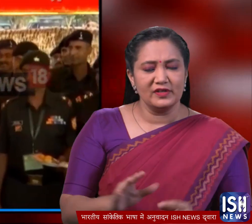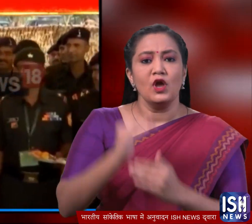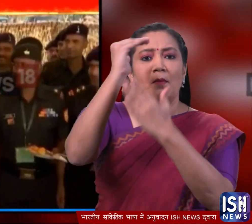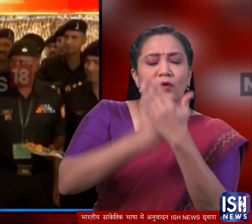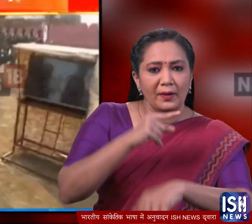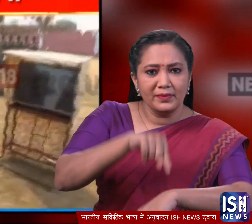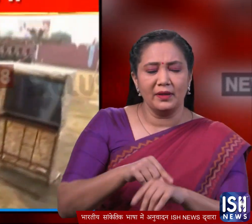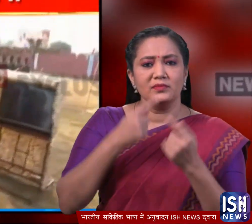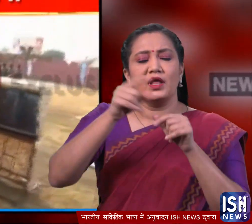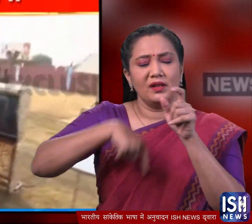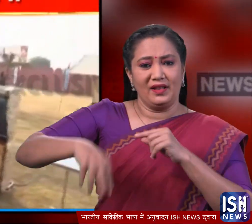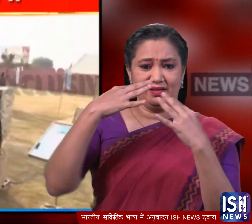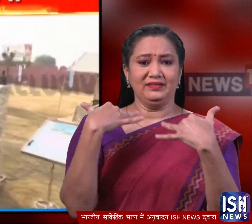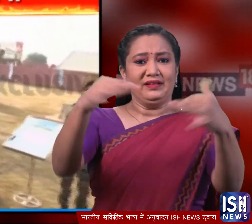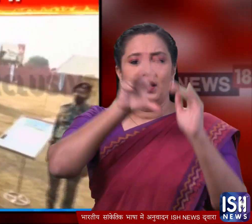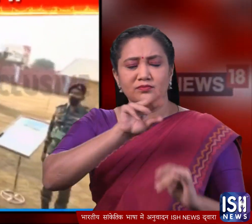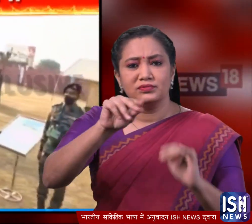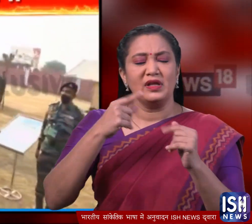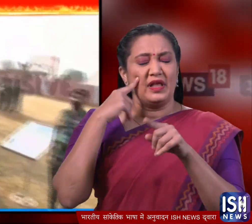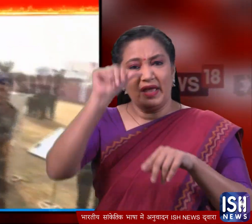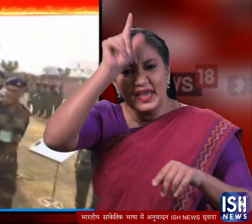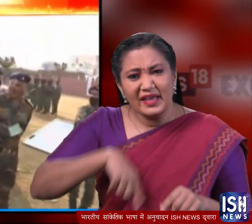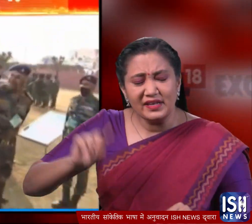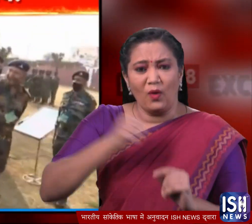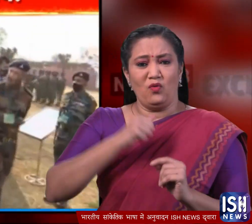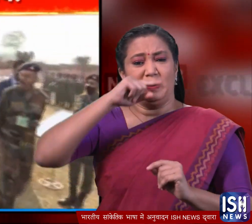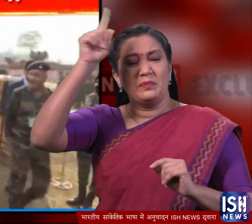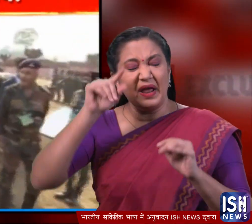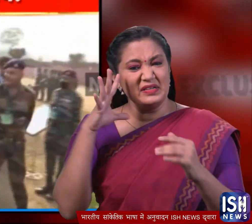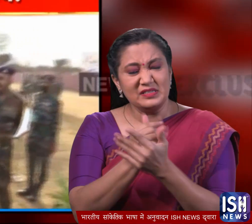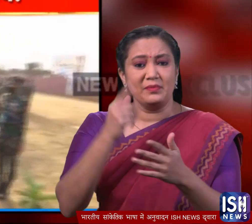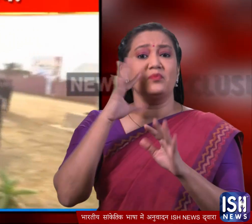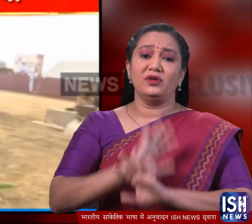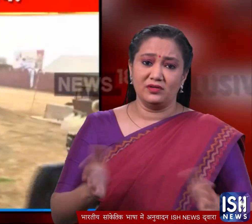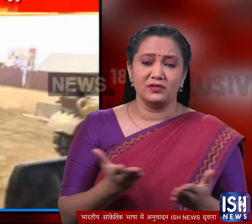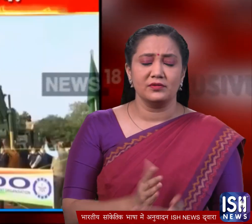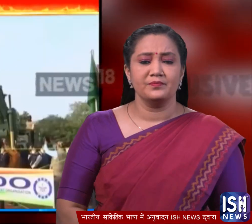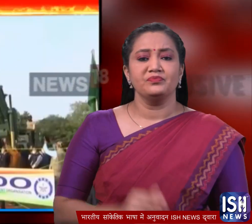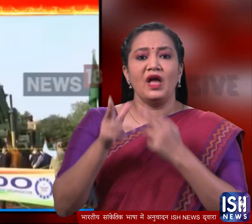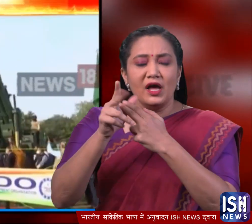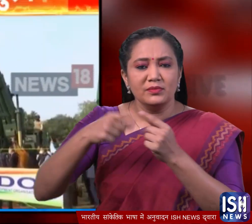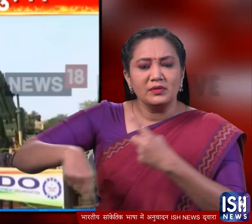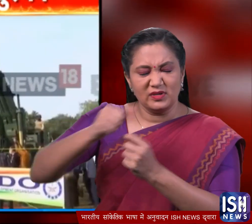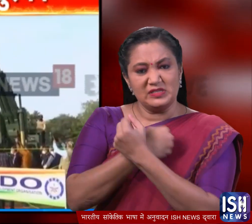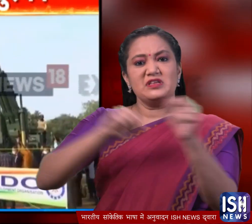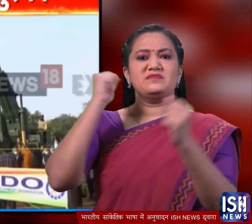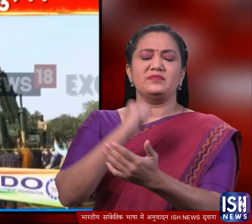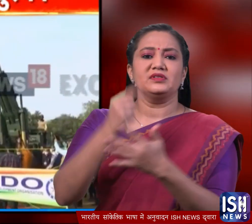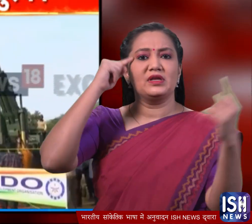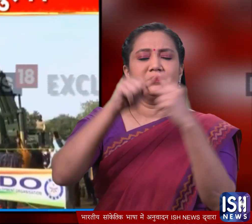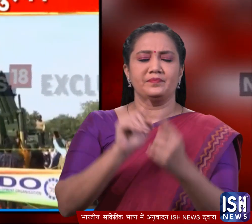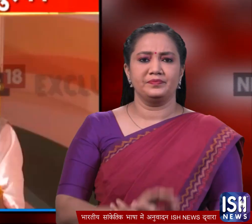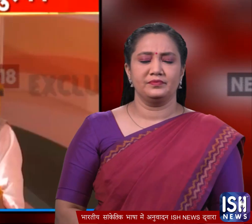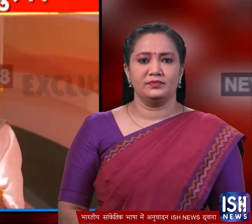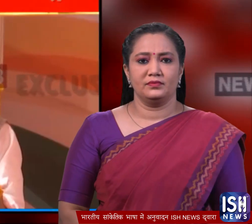उन्होंने कार्यक्रम के दौरान लोगों को संबोधित करते हुए इस पर्व को देश की आन, बान और शान का प्रतीक माना और सेना को आत्मनिर्भर बनाने